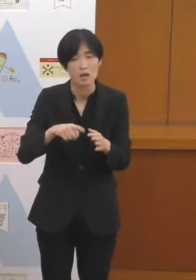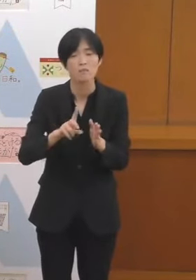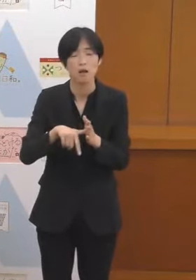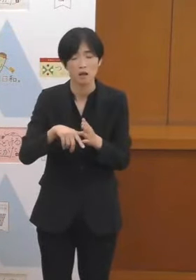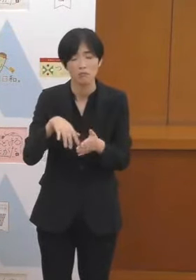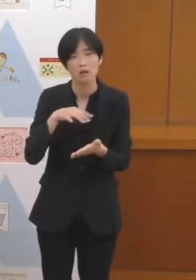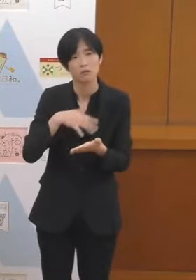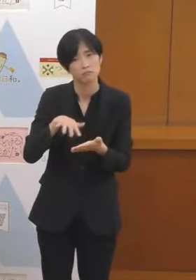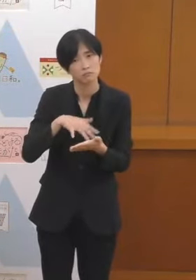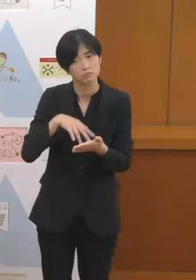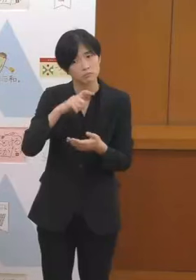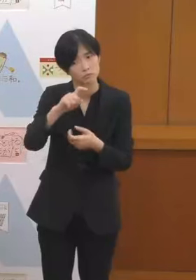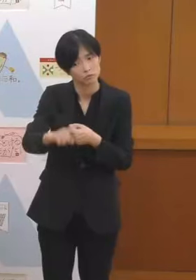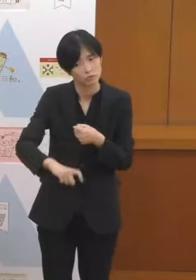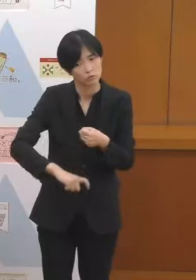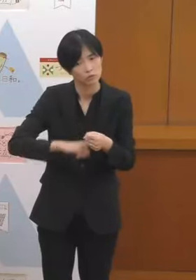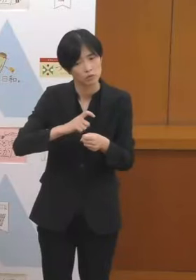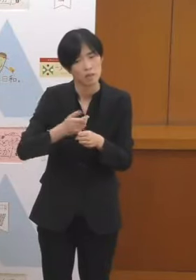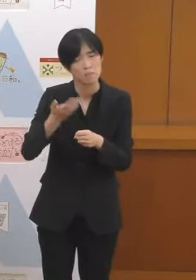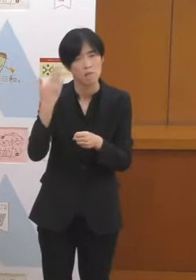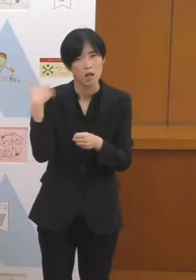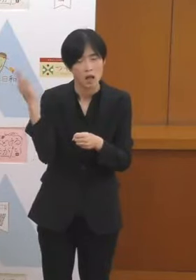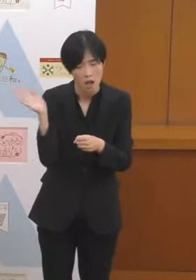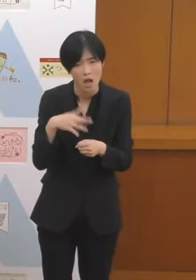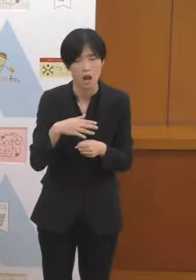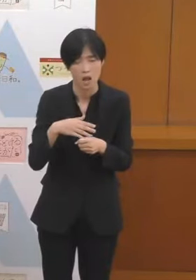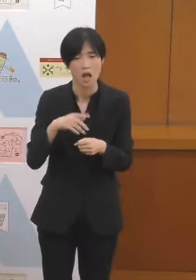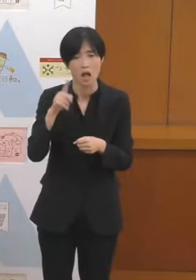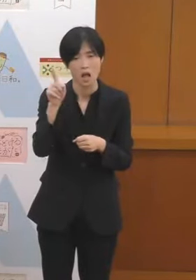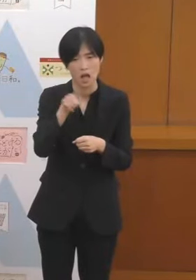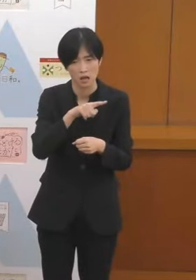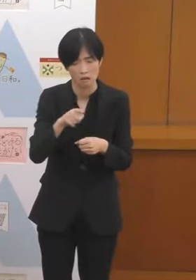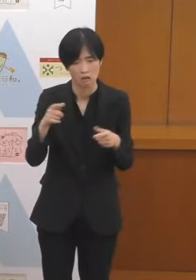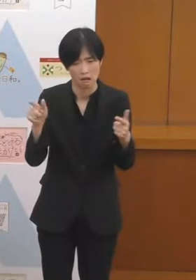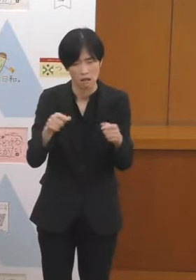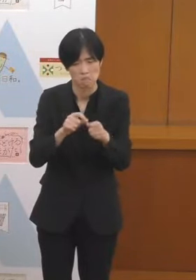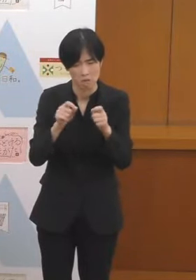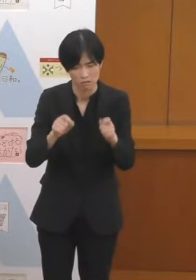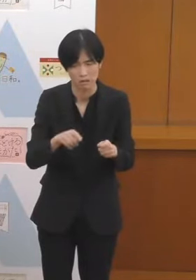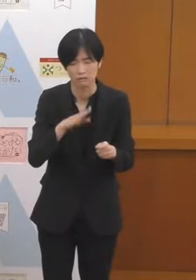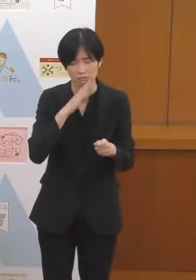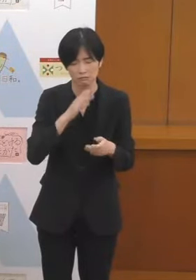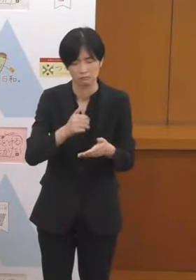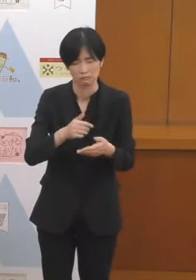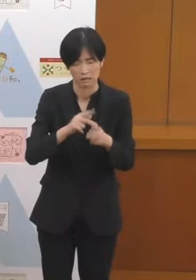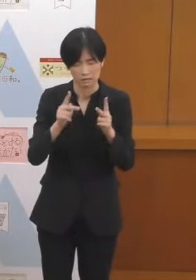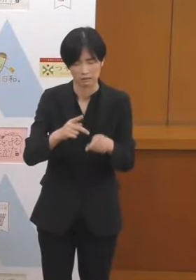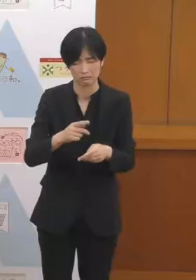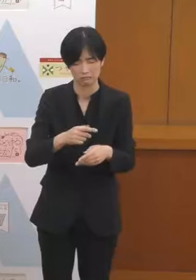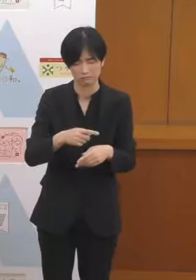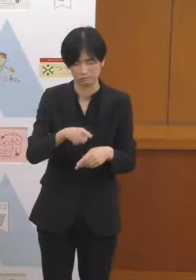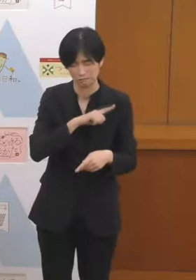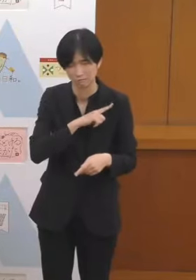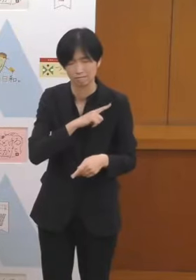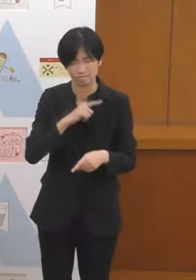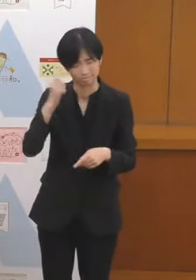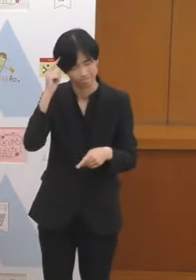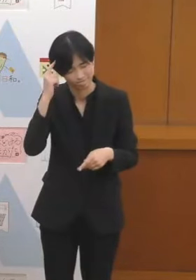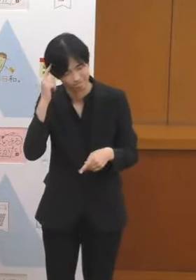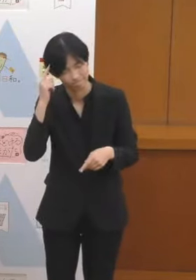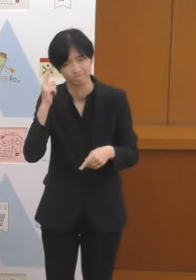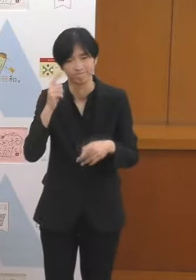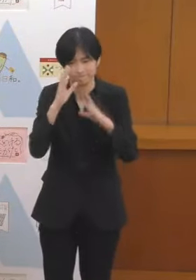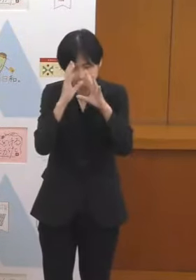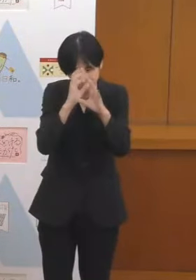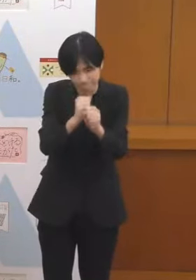年以上前からですねこの人口問題最重用課題だという風にえてえ取り組んできたわけで